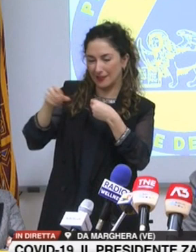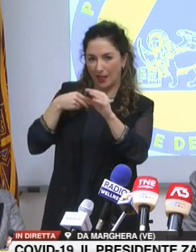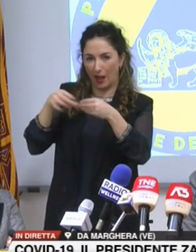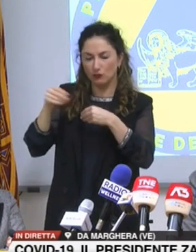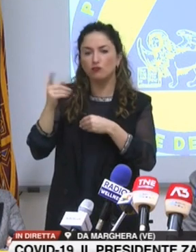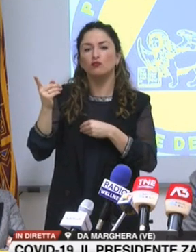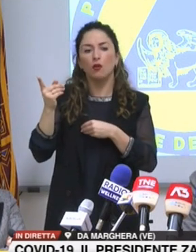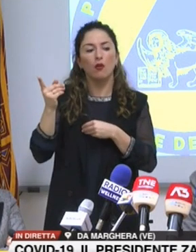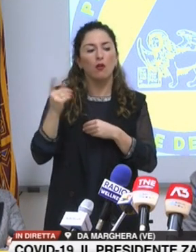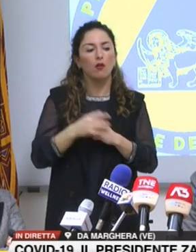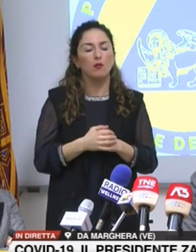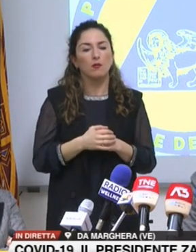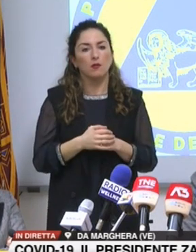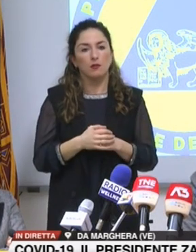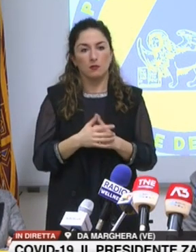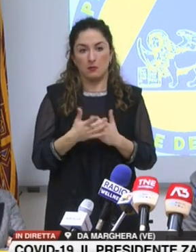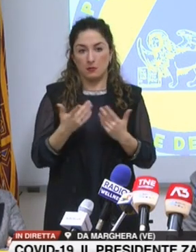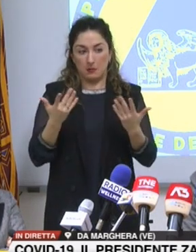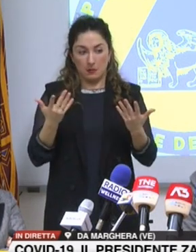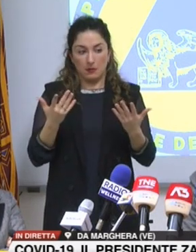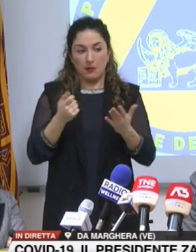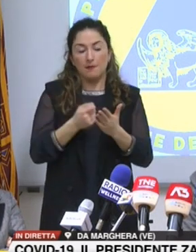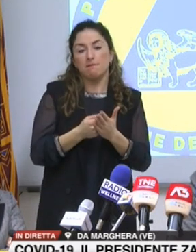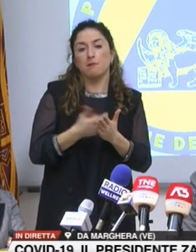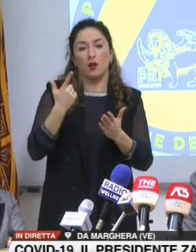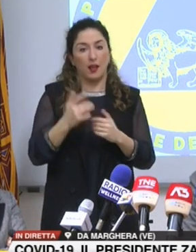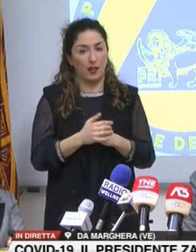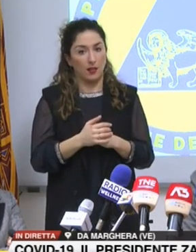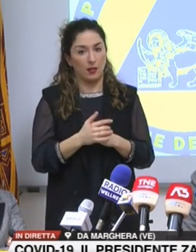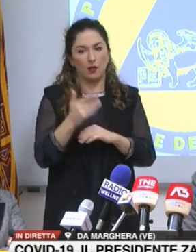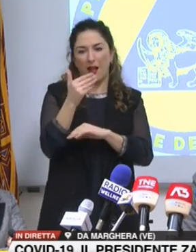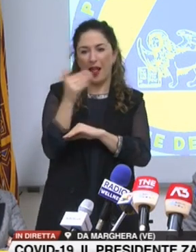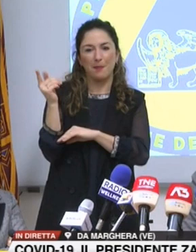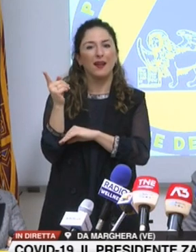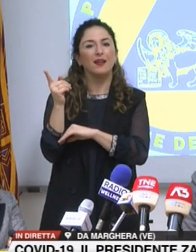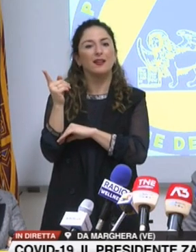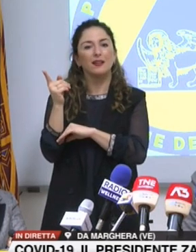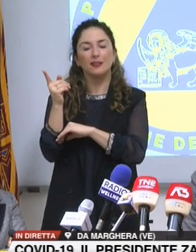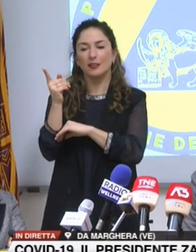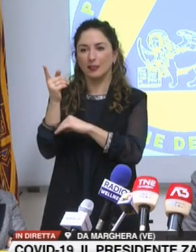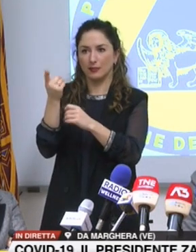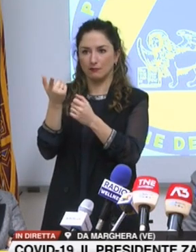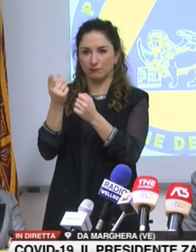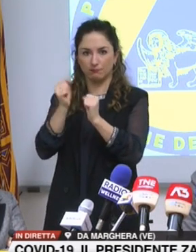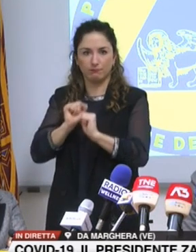nostre imprese, avere dei comparti produttivi covid free diventi sia un atu, no? Sia un plus